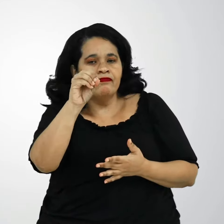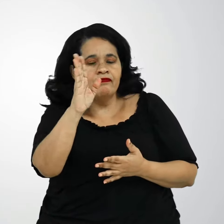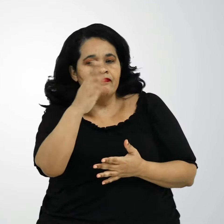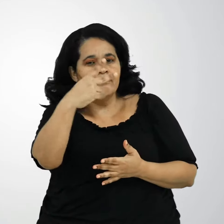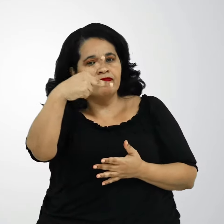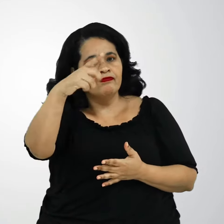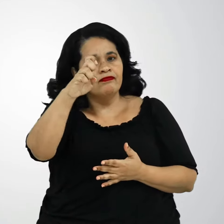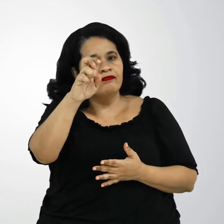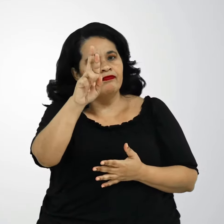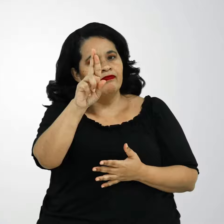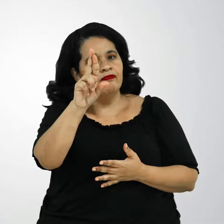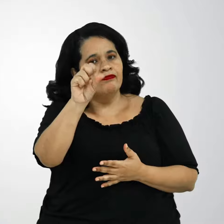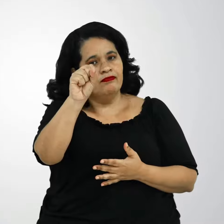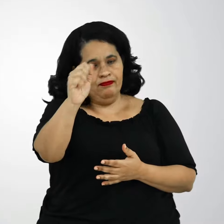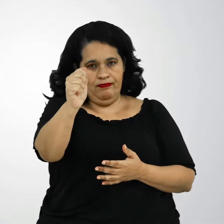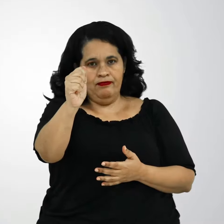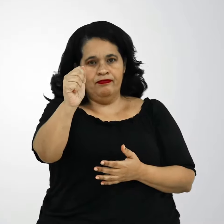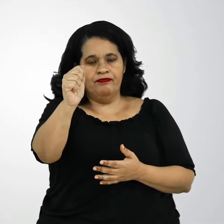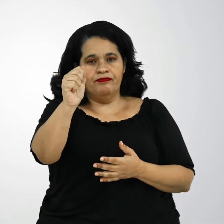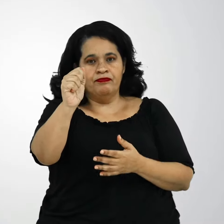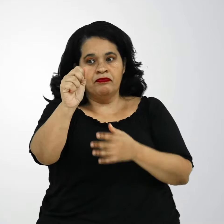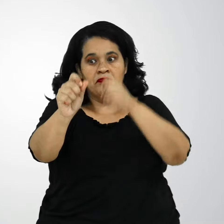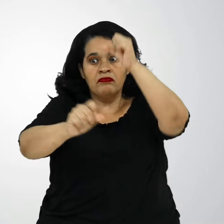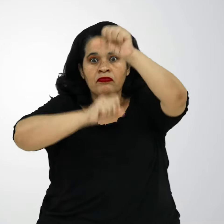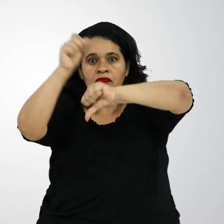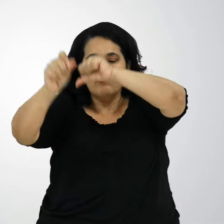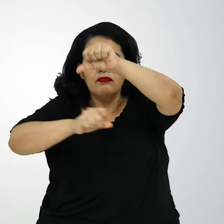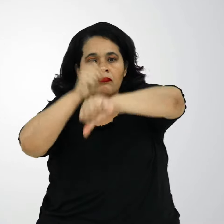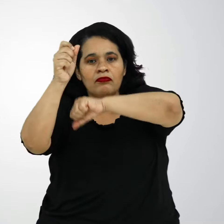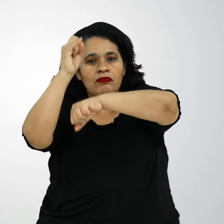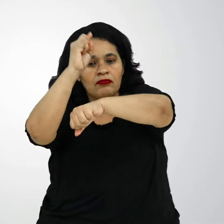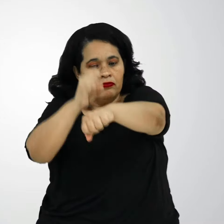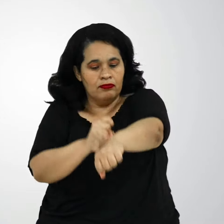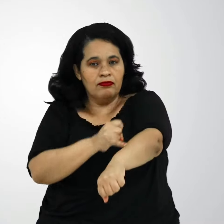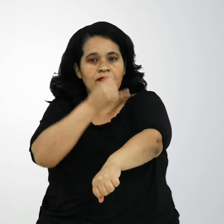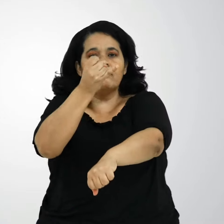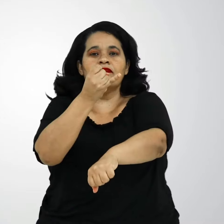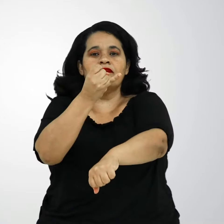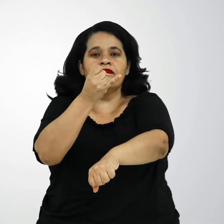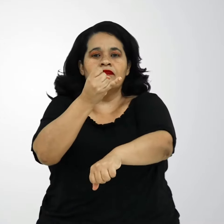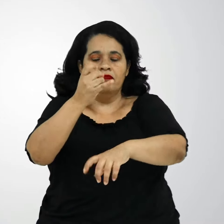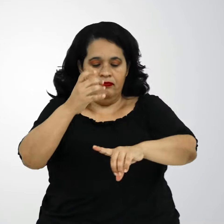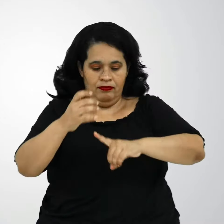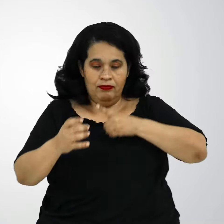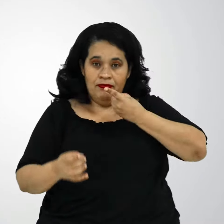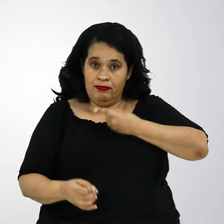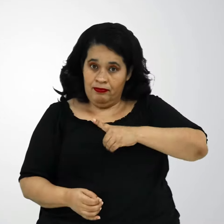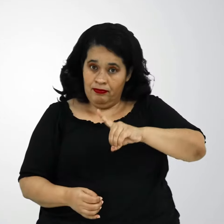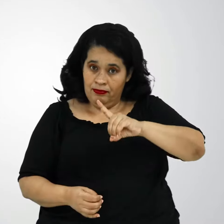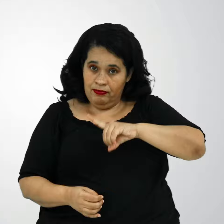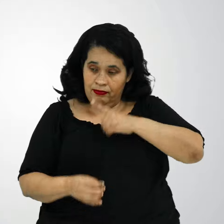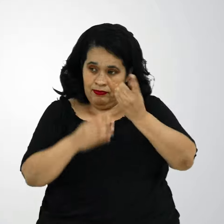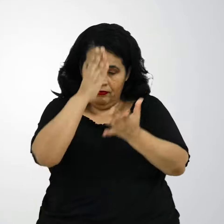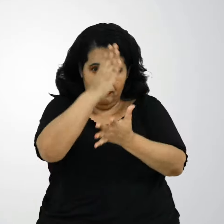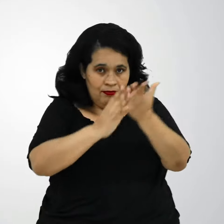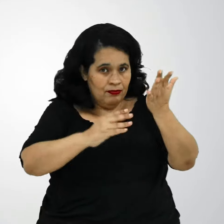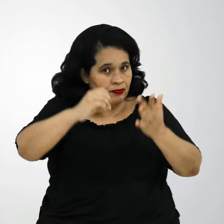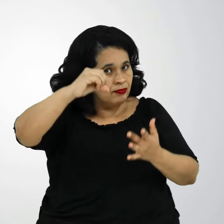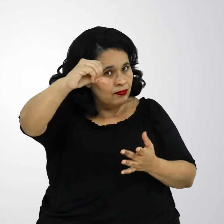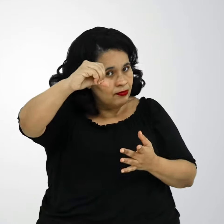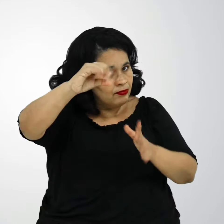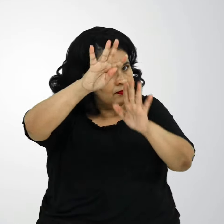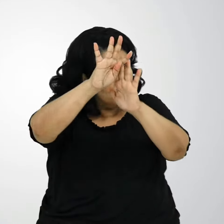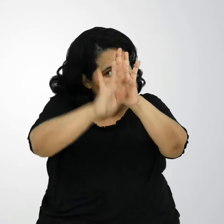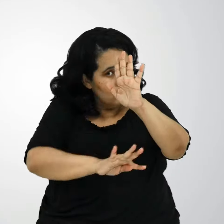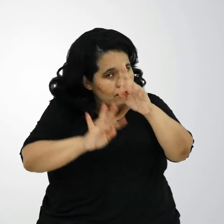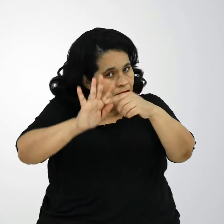se realizar, que é a restauração de Jerusalém. E aí, Daniel, o profeta aqui no capítulo 9, diz o texto, que ele